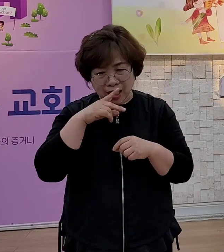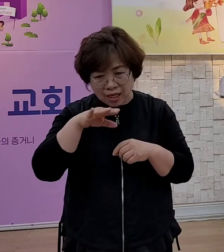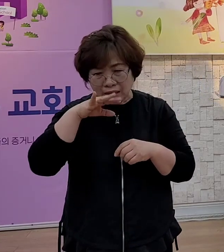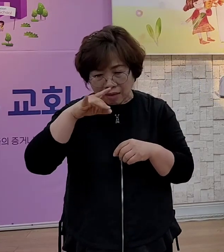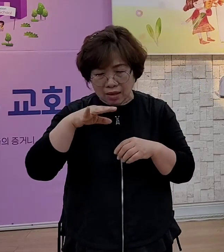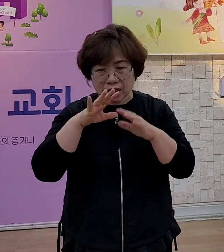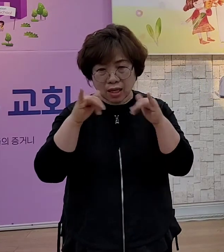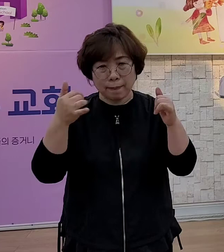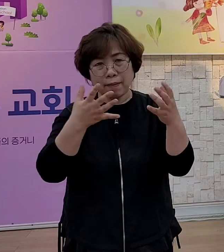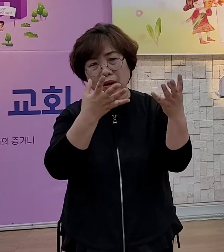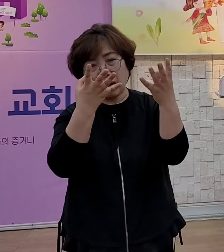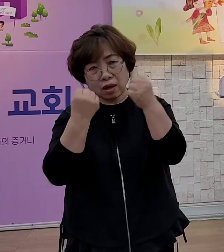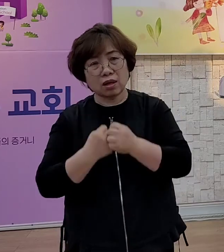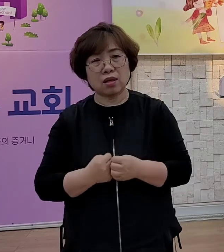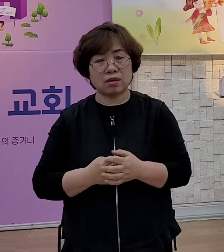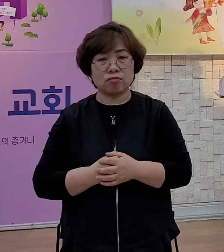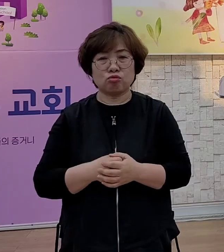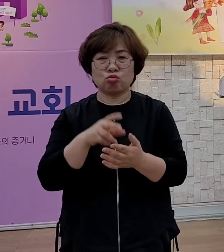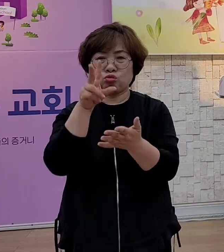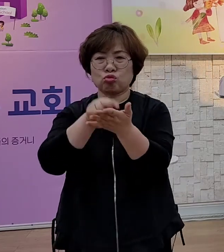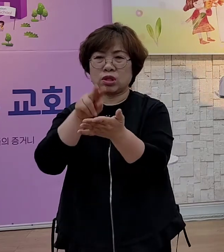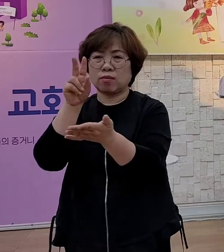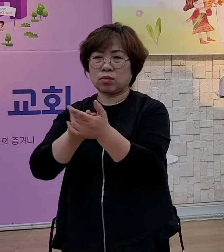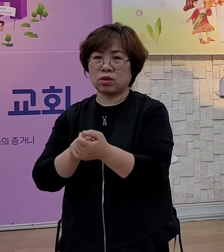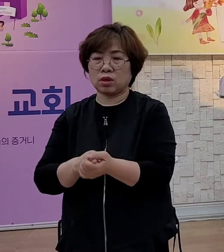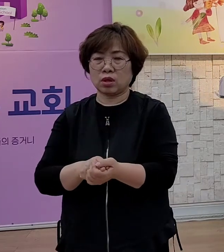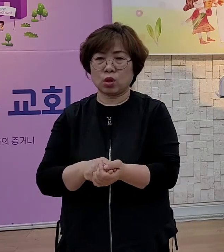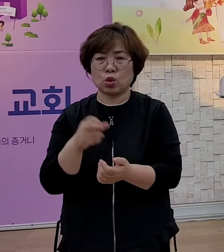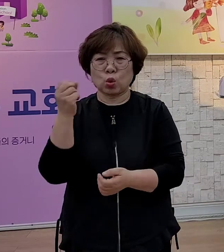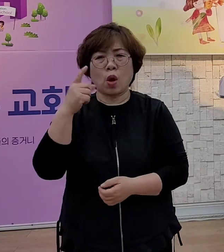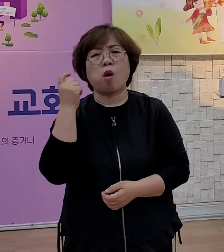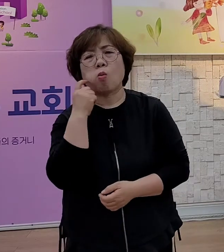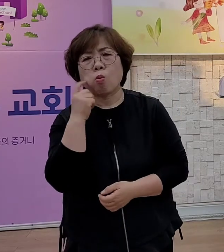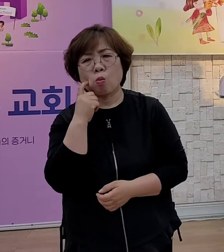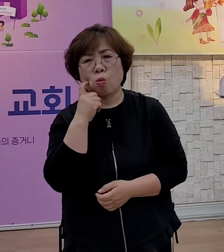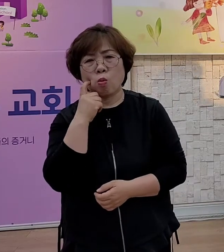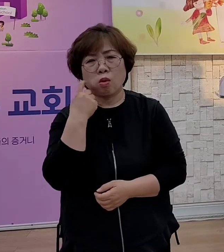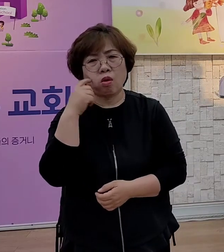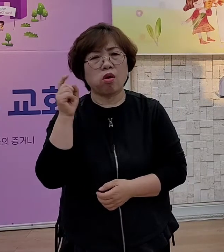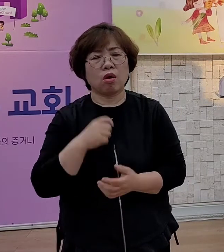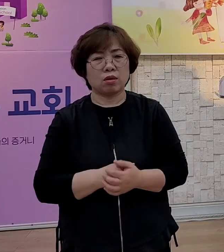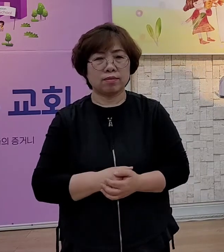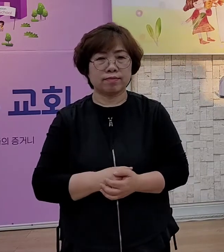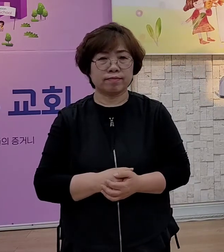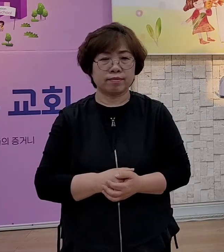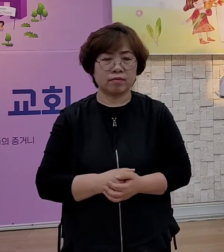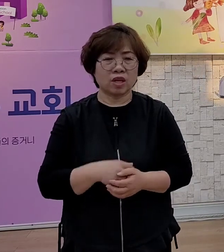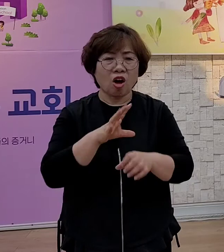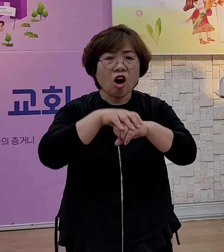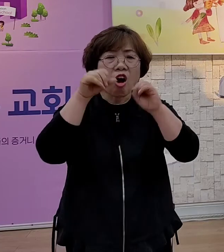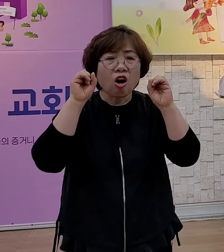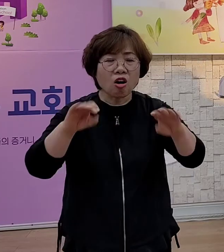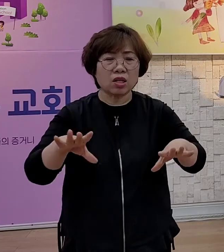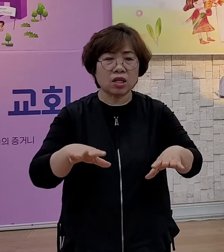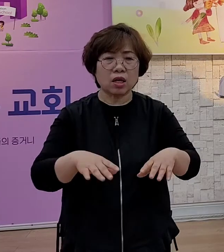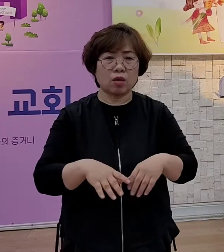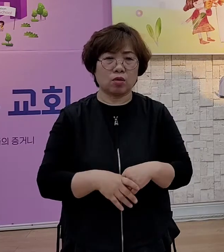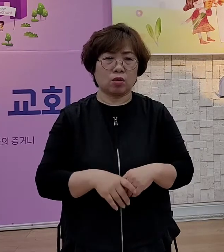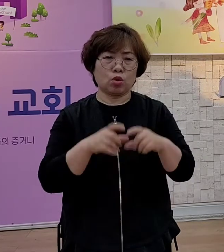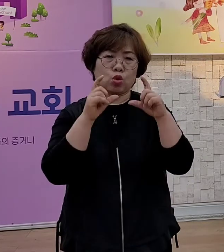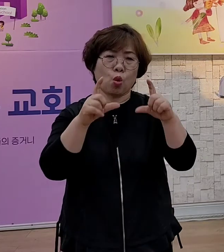많습니다. 이게 다 가짜다. 거짓이다. 헛것이다.